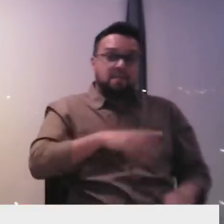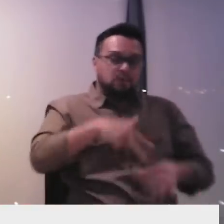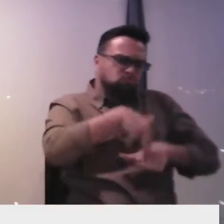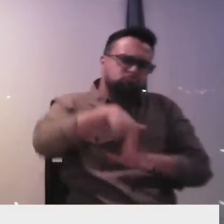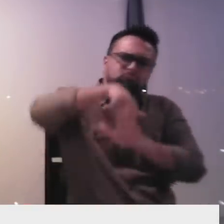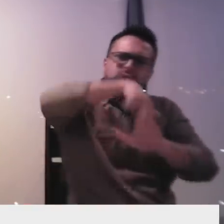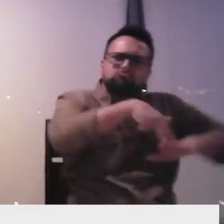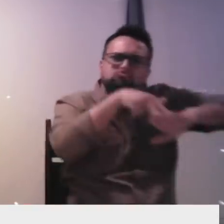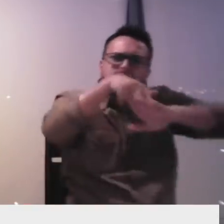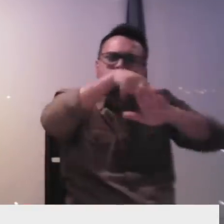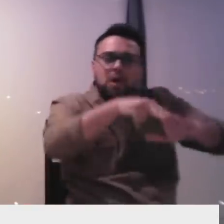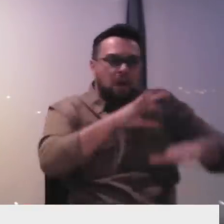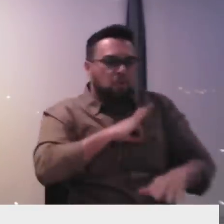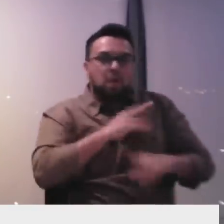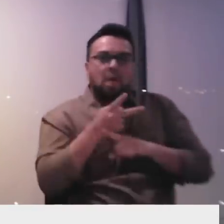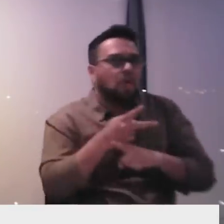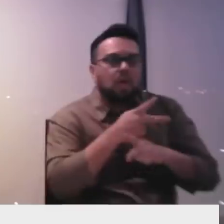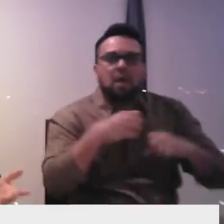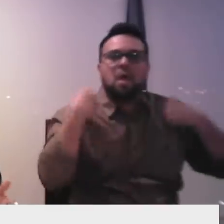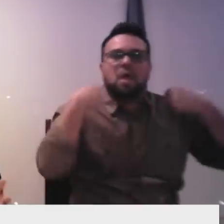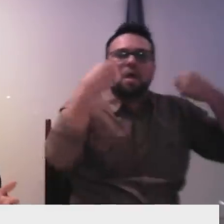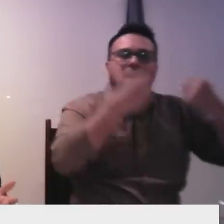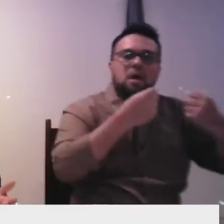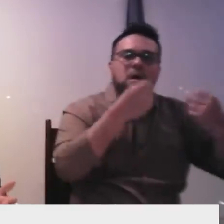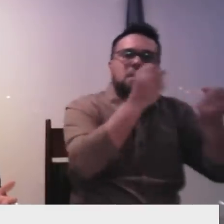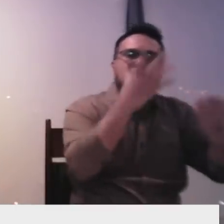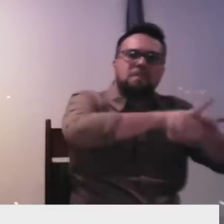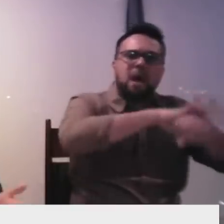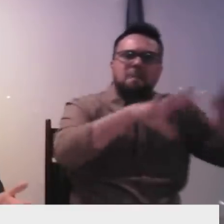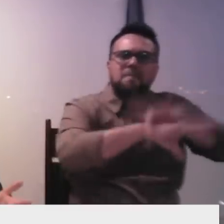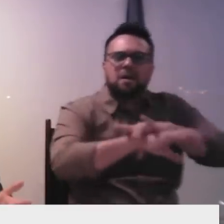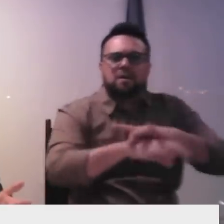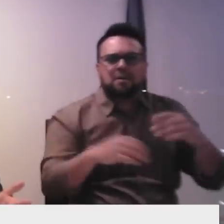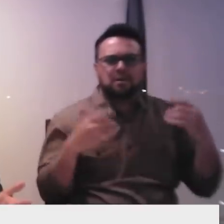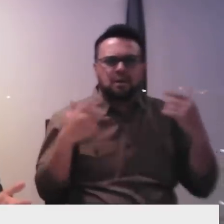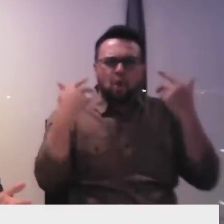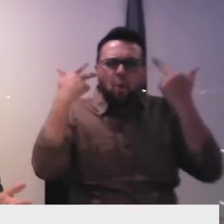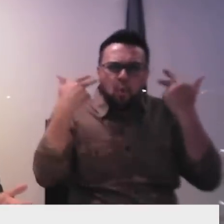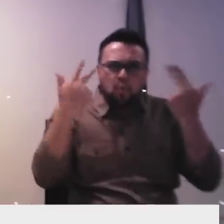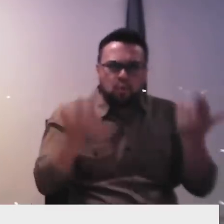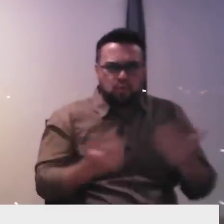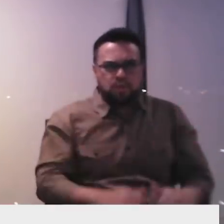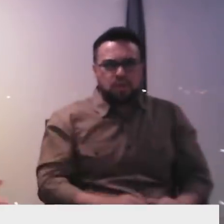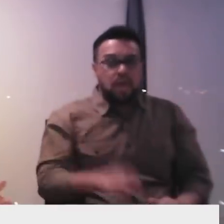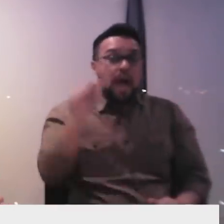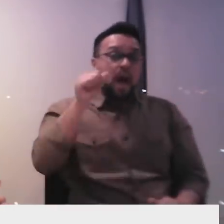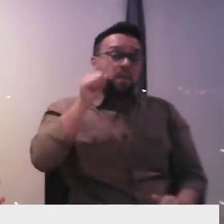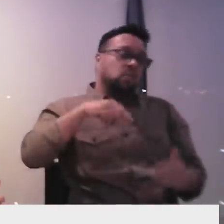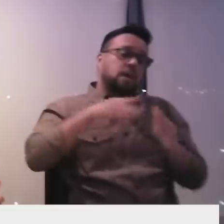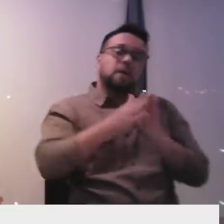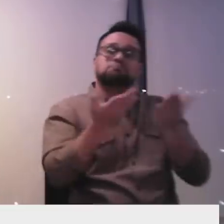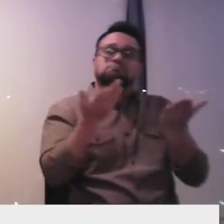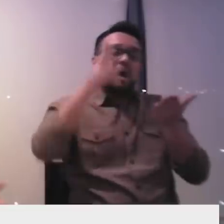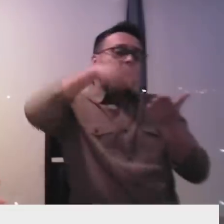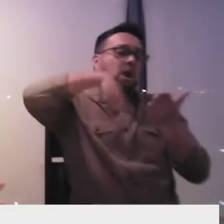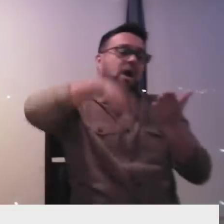na prancha dele. Está a polícia militar correndo atrás, algemando o cara. Que loucura é essa? Está uma mulher lendo um livro lá